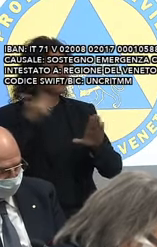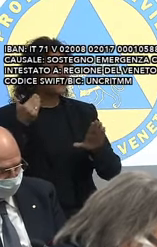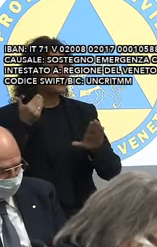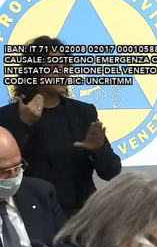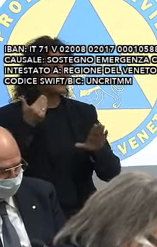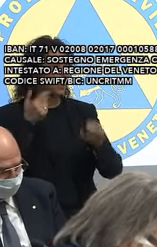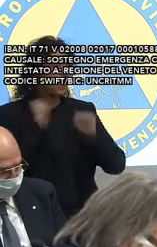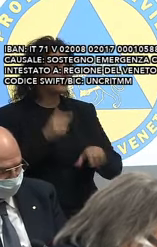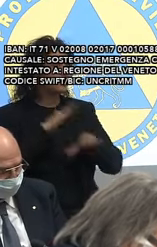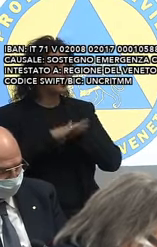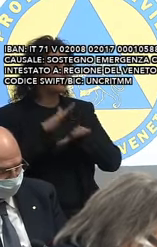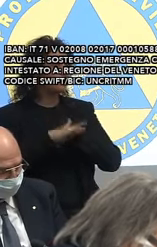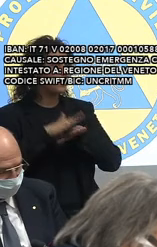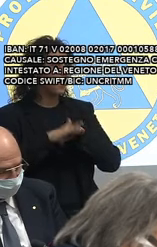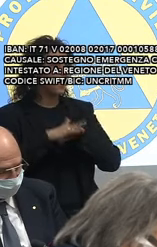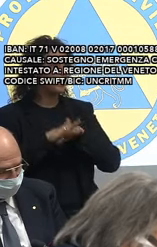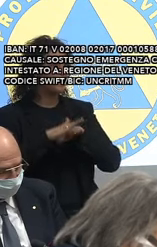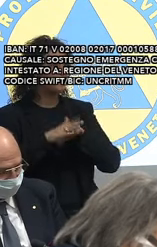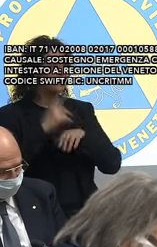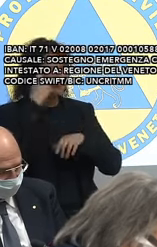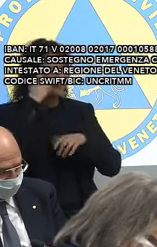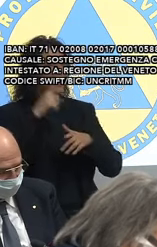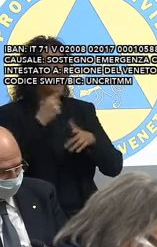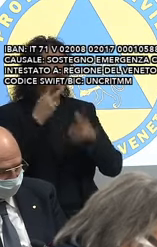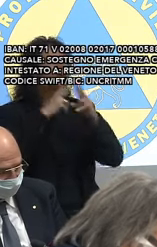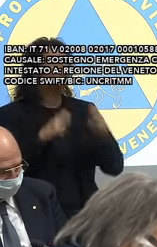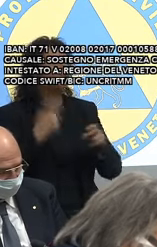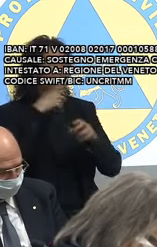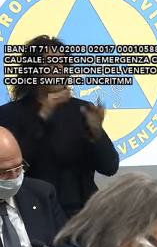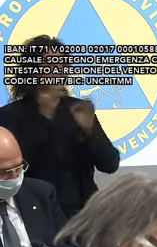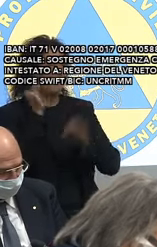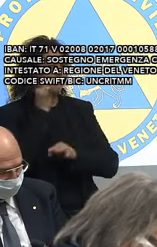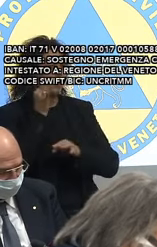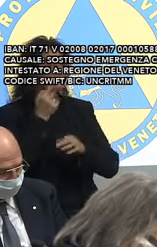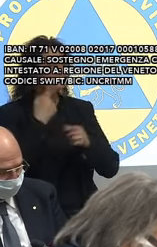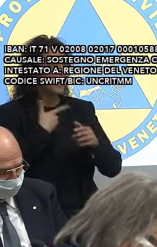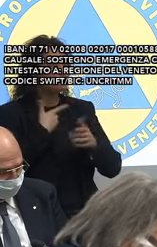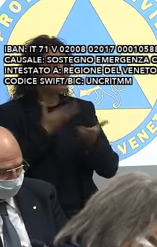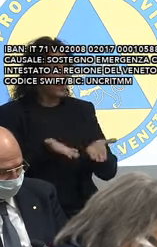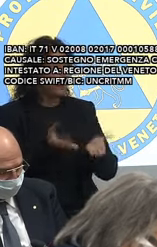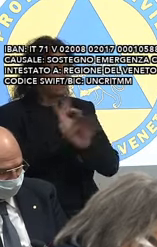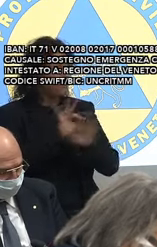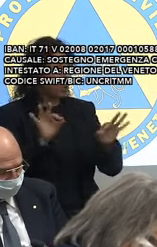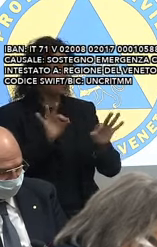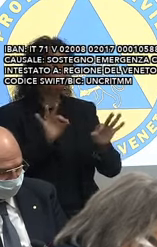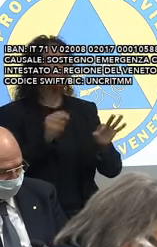delle terapie intensive, i tamponi, tutto che viene in mente, cioè avremmo avuto una base,